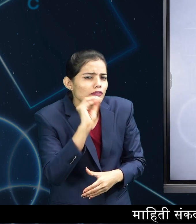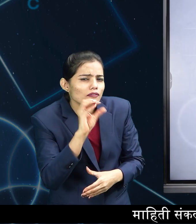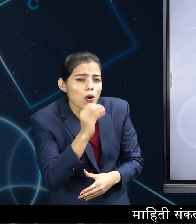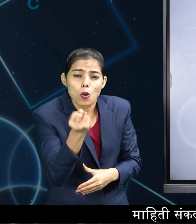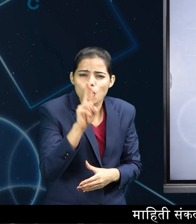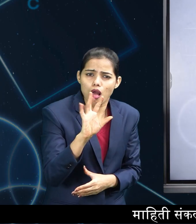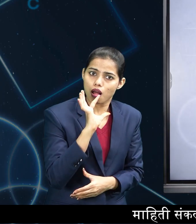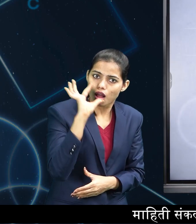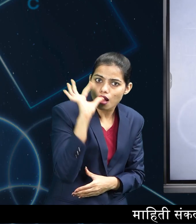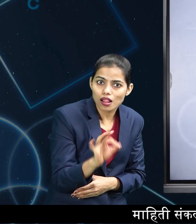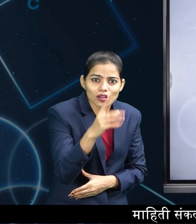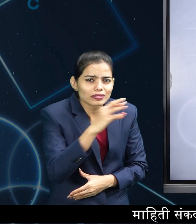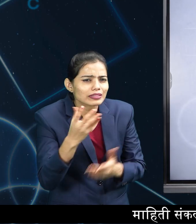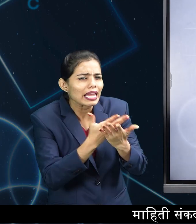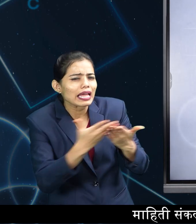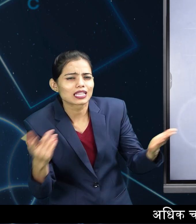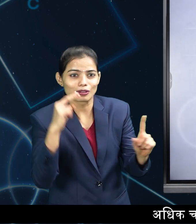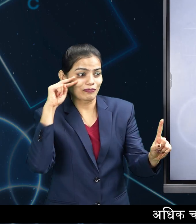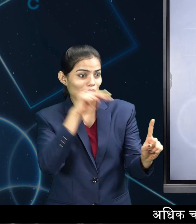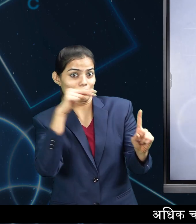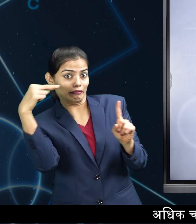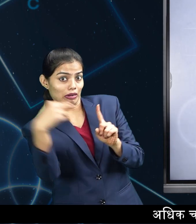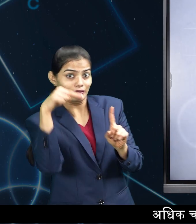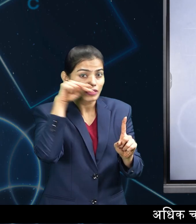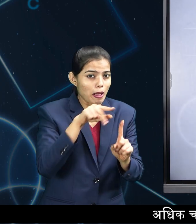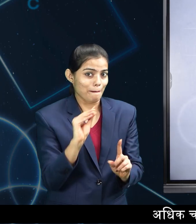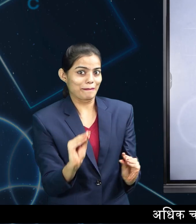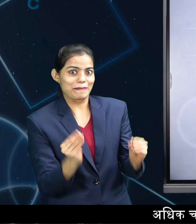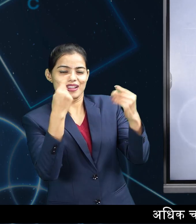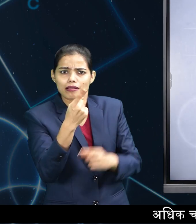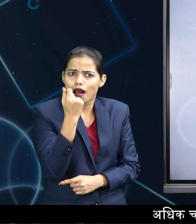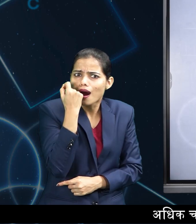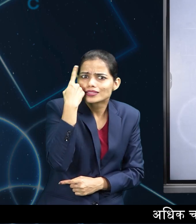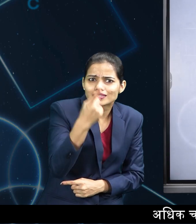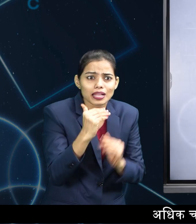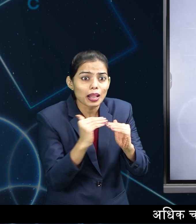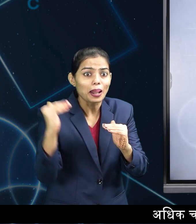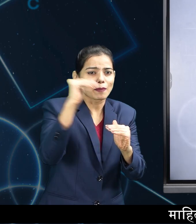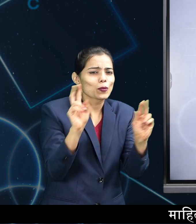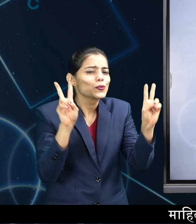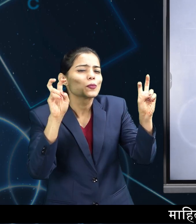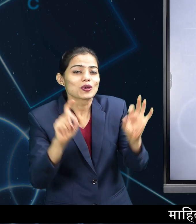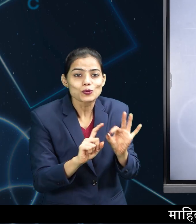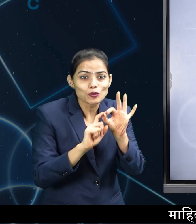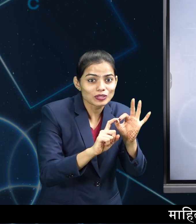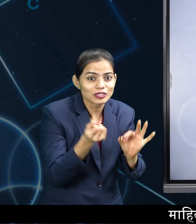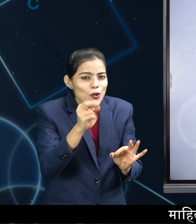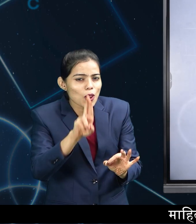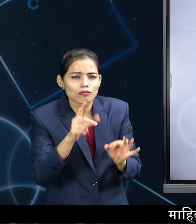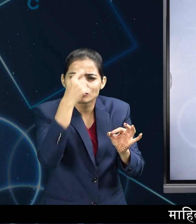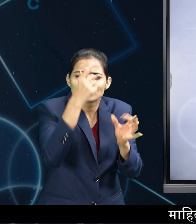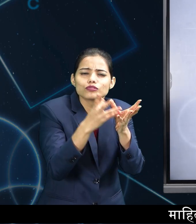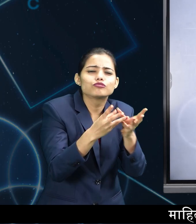विशिष्ट विषय, प्रश्न किंवा समस्येचे अधिक चांगल्या प्रकारे आकलन करण्यासाठी तथ्ये, माहिती किंवा